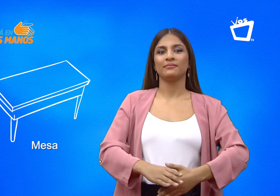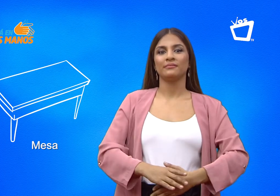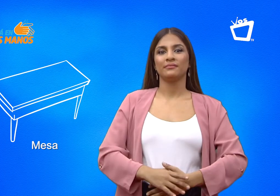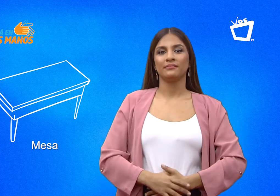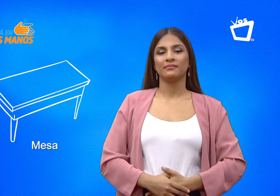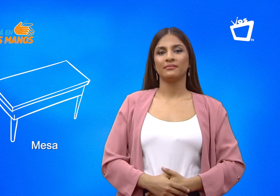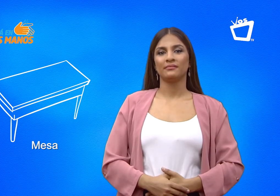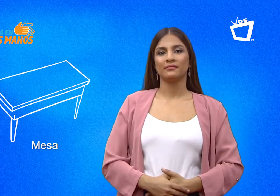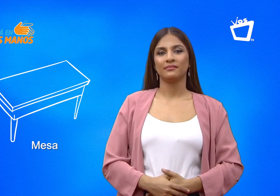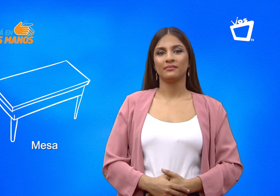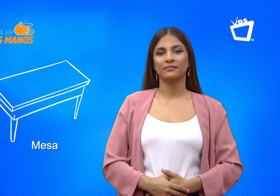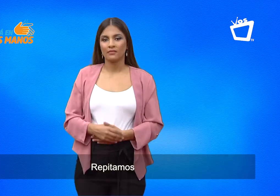Mesa.